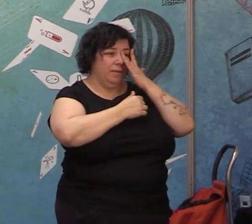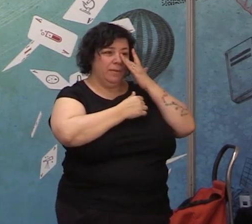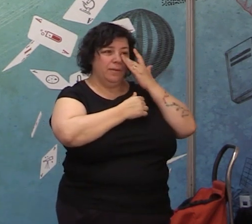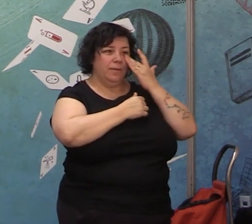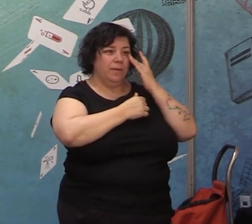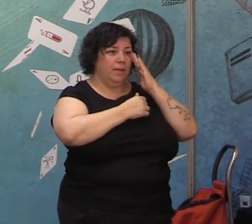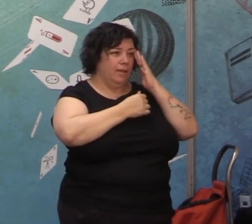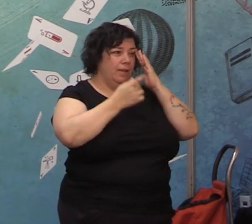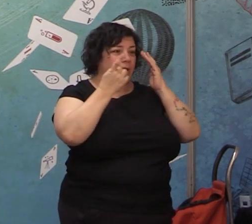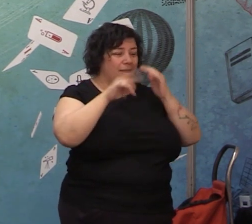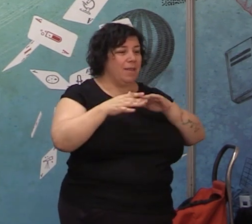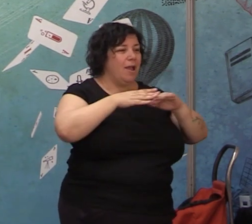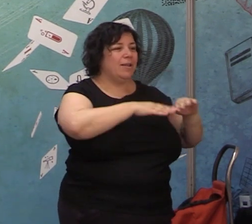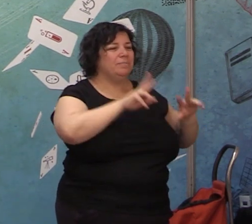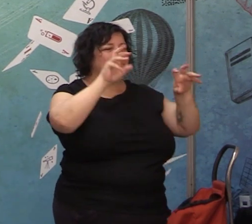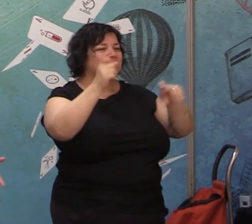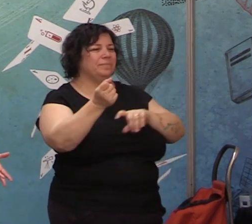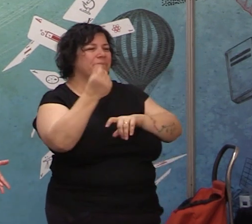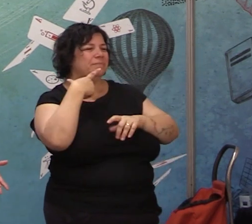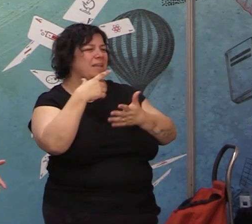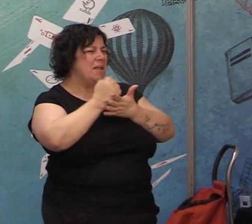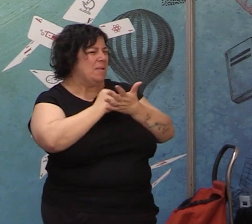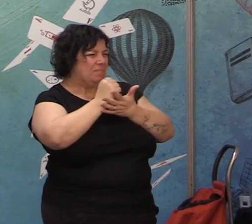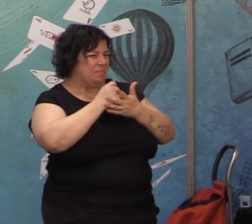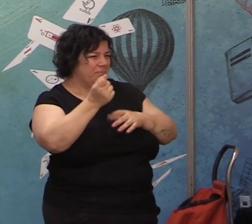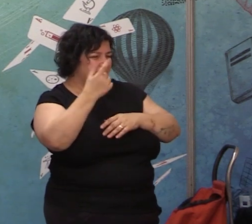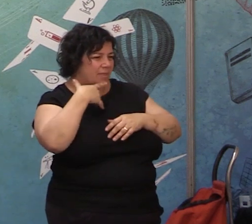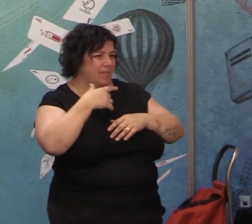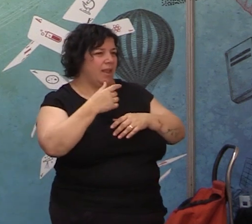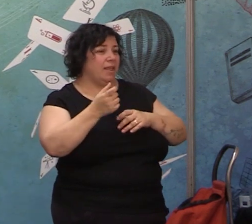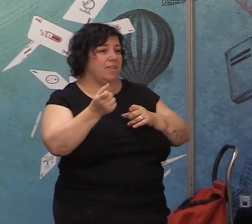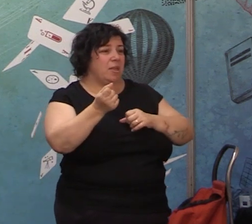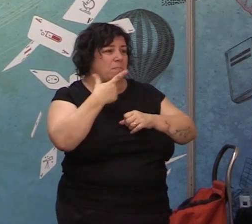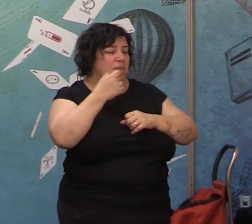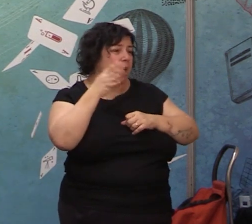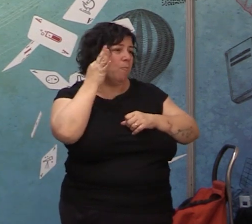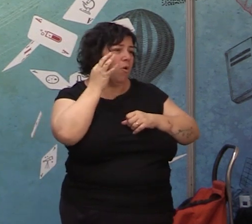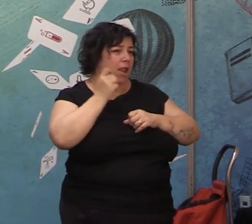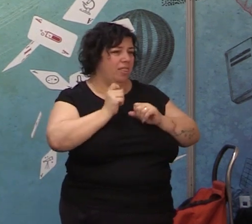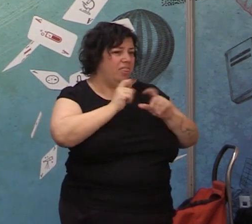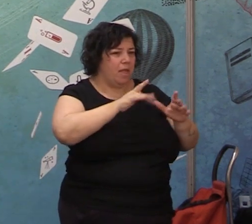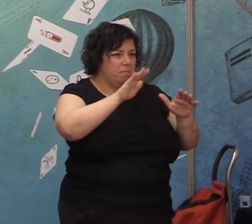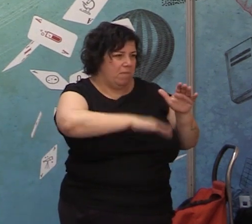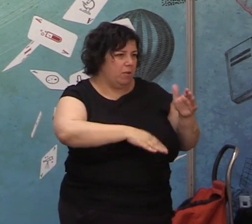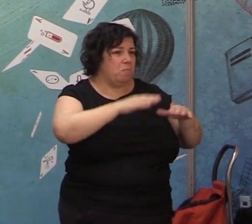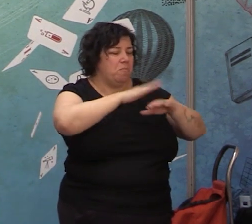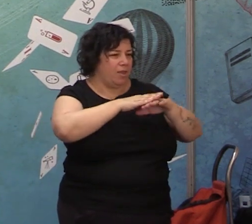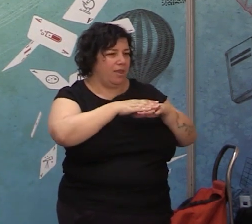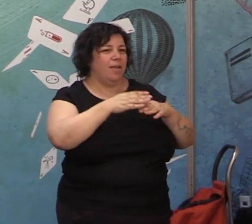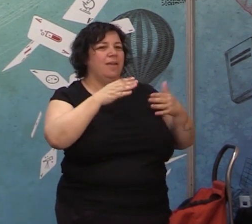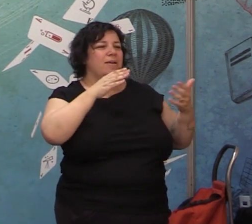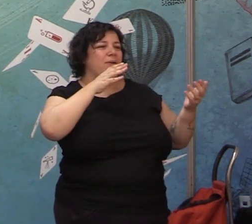Y a nivel farmacológico nos pasa lo mismo, les damos menos fármacos a las mujeres. ¿Por qué?